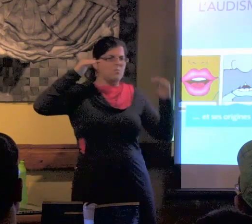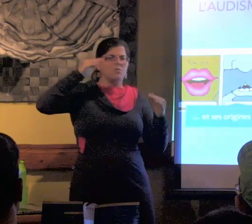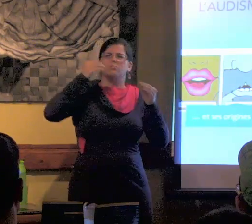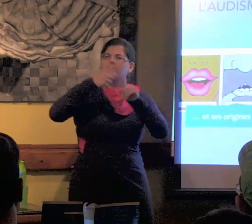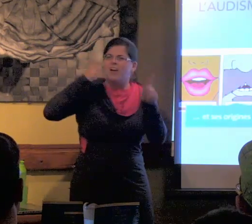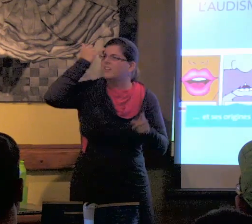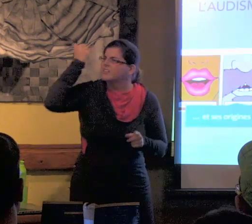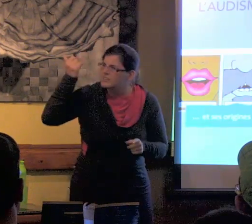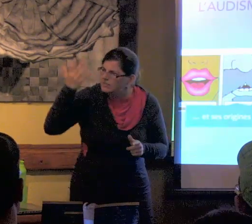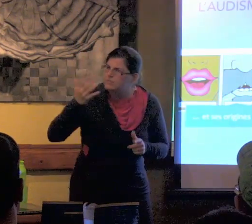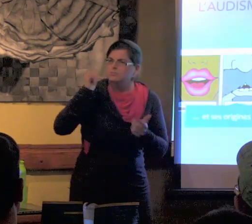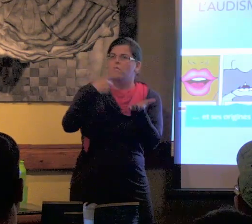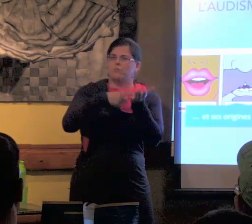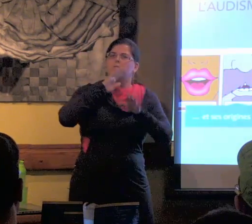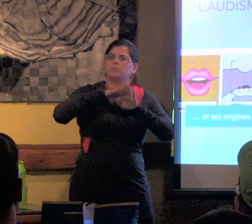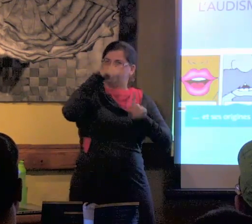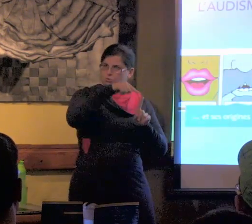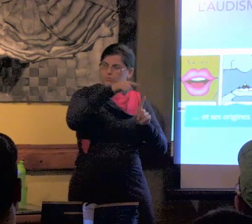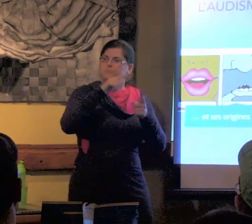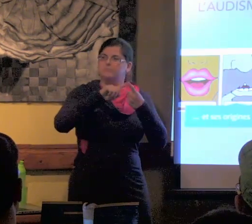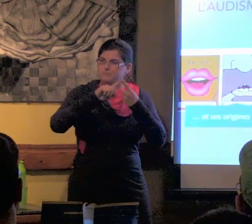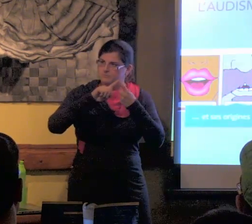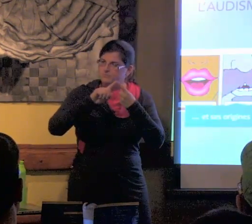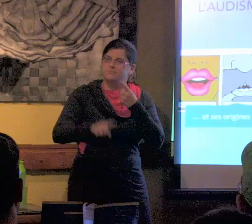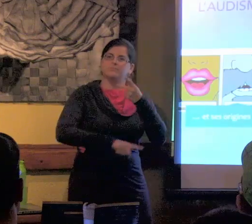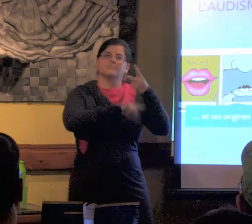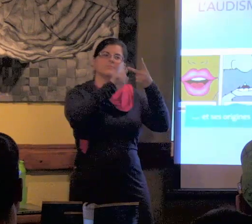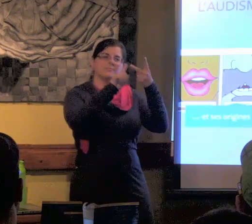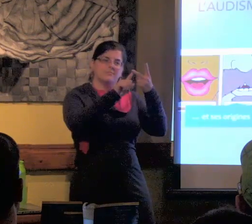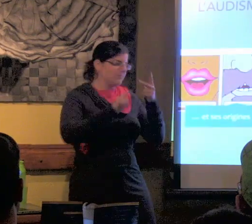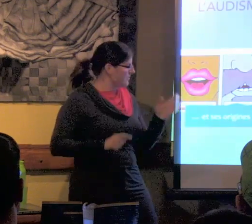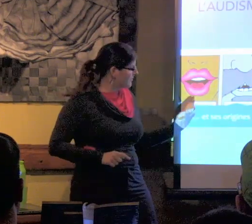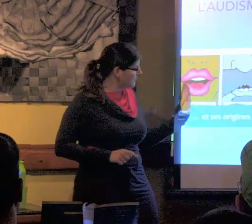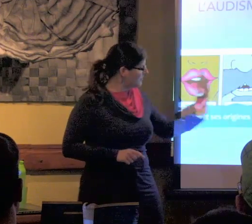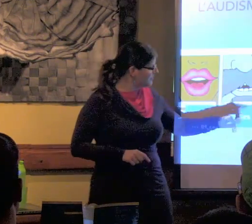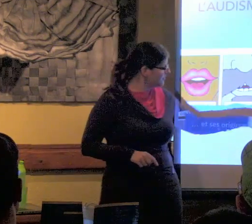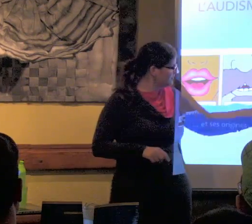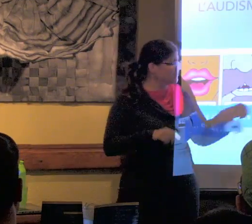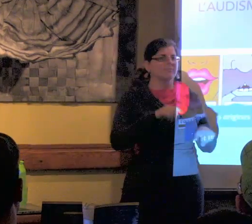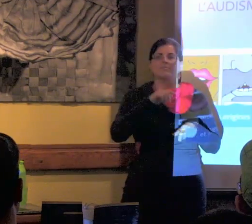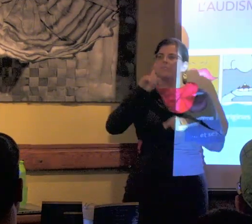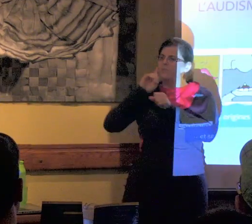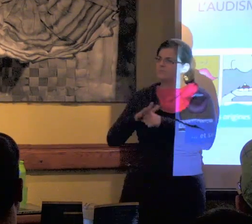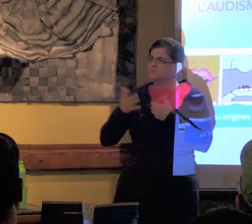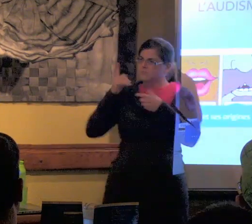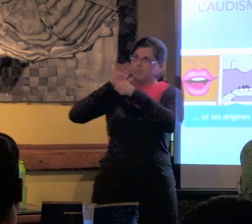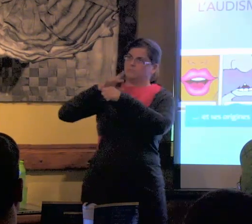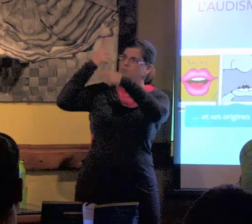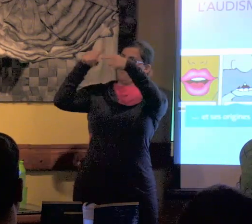savoir comment est-ce qu'on pouvait qualifier un peu ce rapport de pouvoir qu'il y a aussi entre les personnes sourdes et les personnes